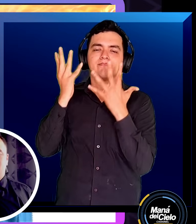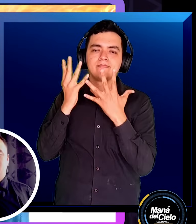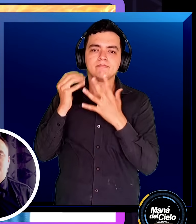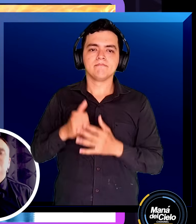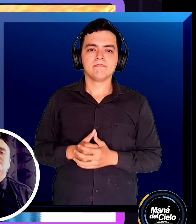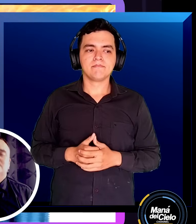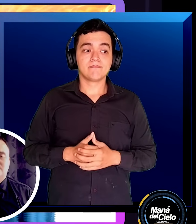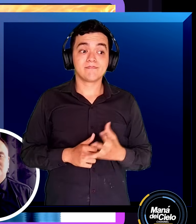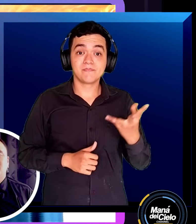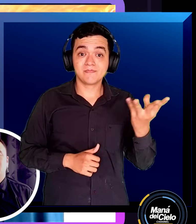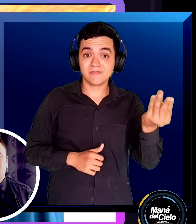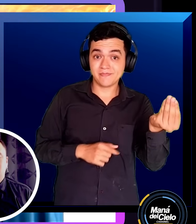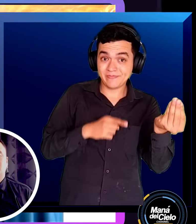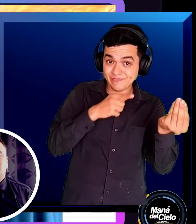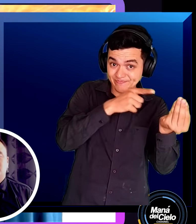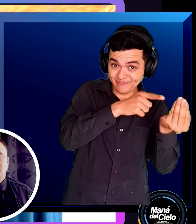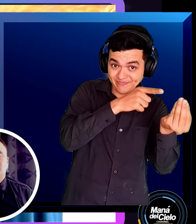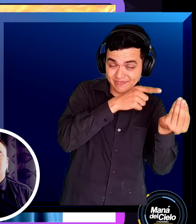darles comidita.